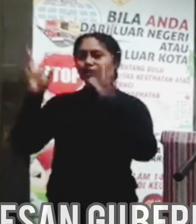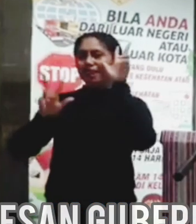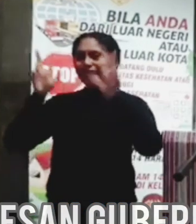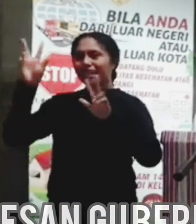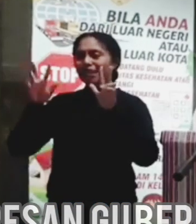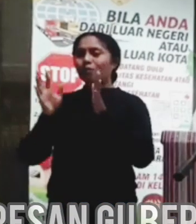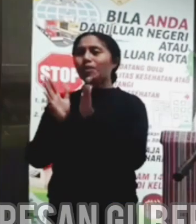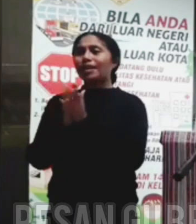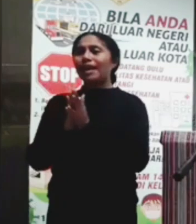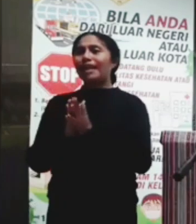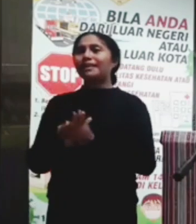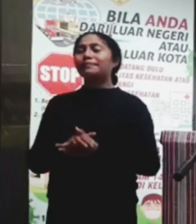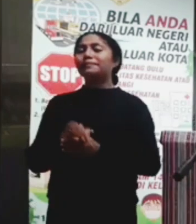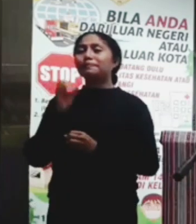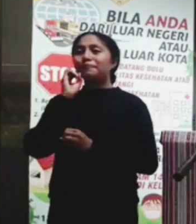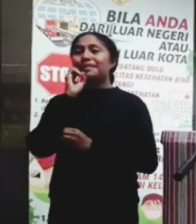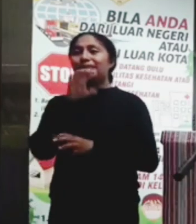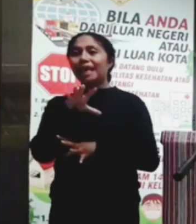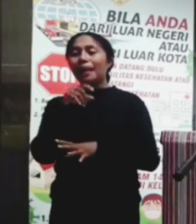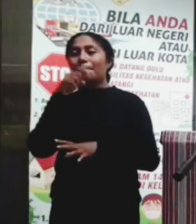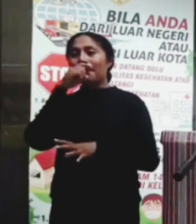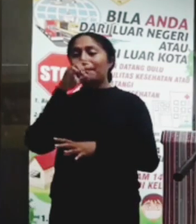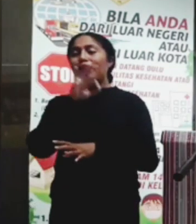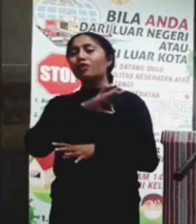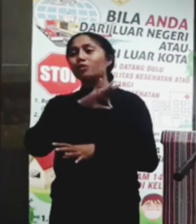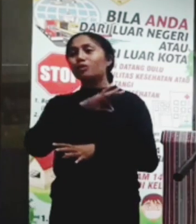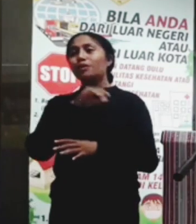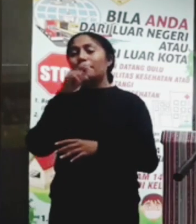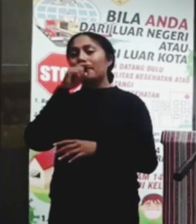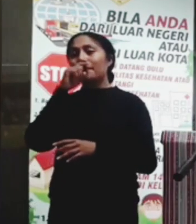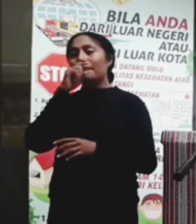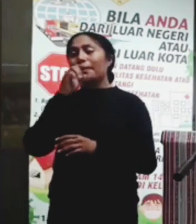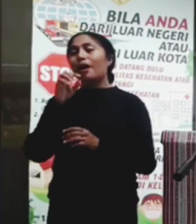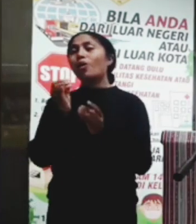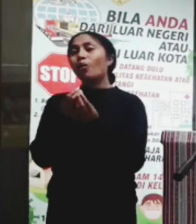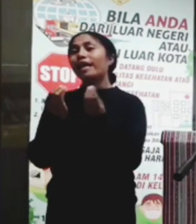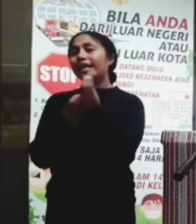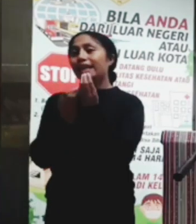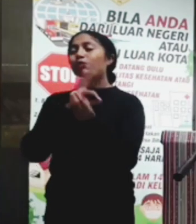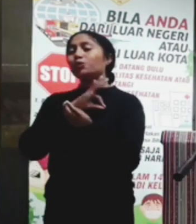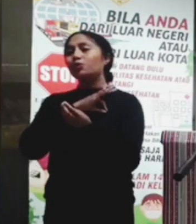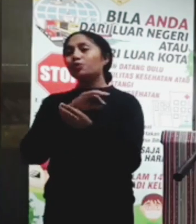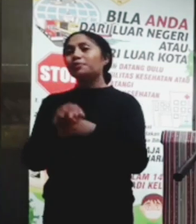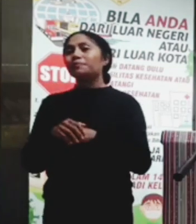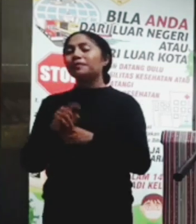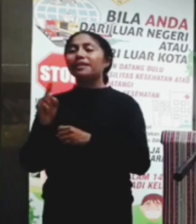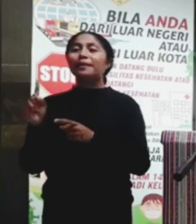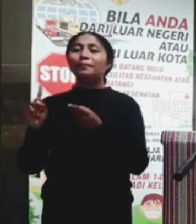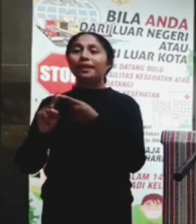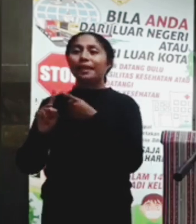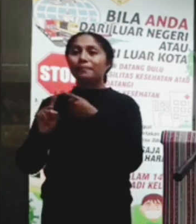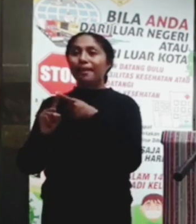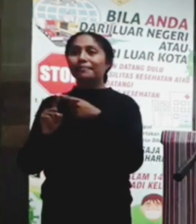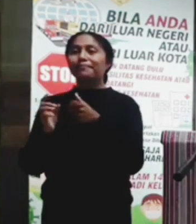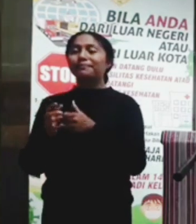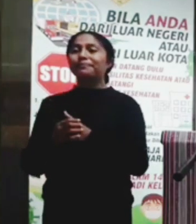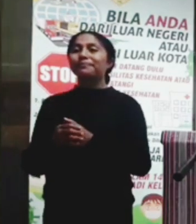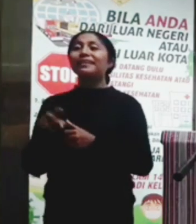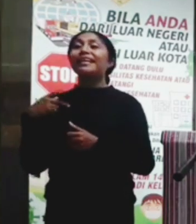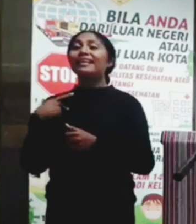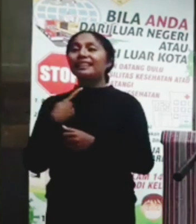hai Hai pesan Bapak biru dan bapak Hai yang pertama